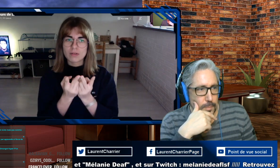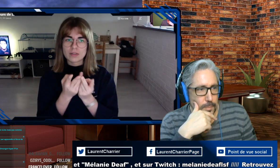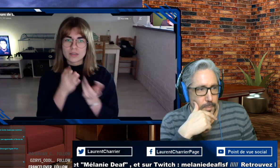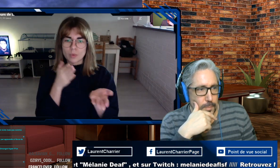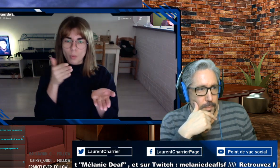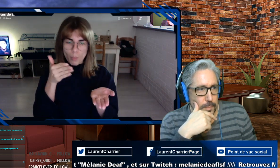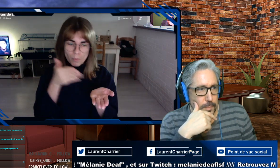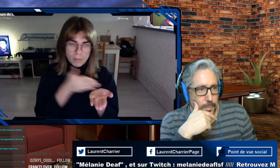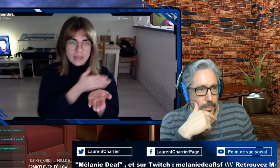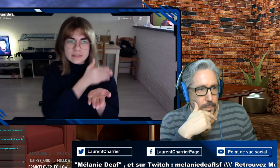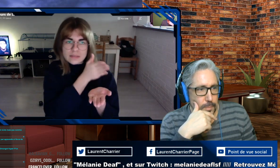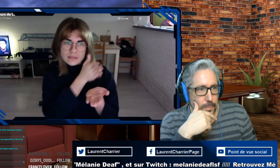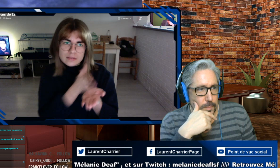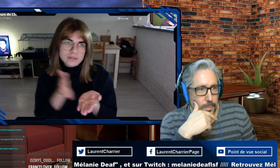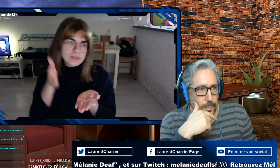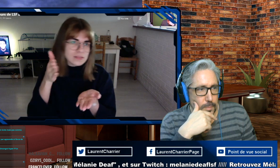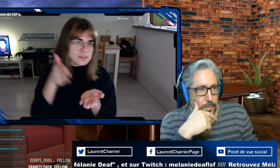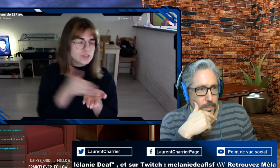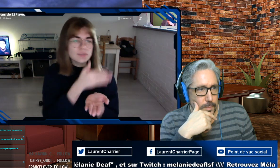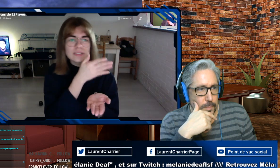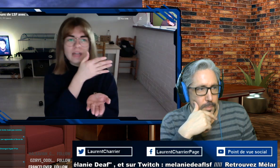généralement, on passe